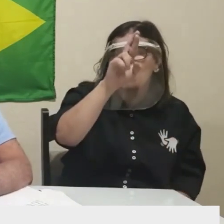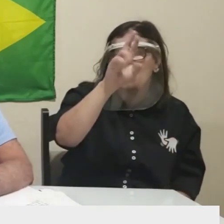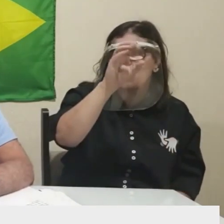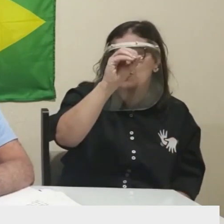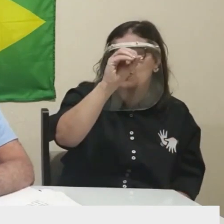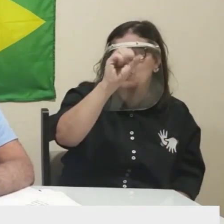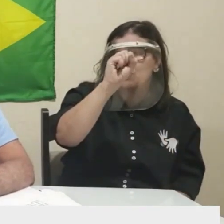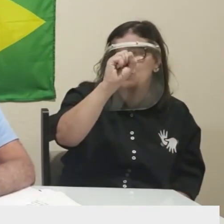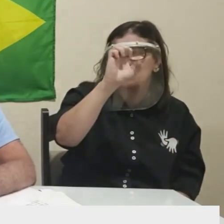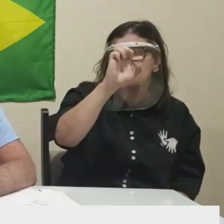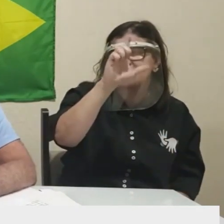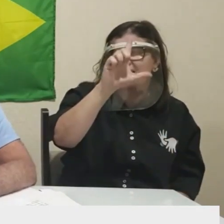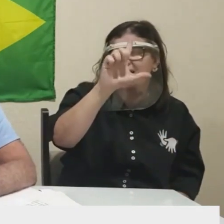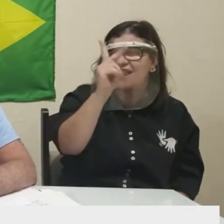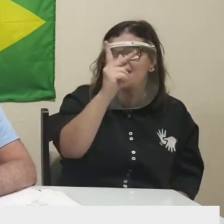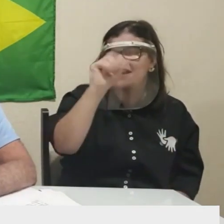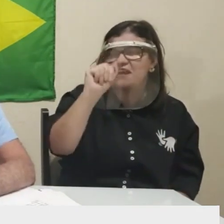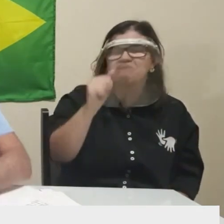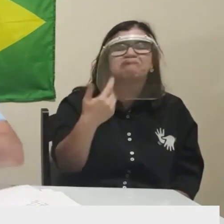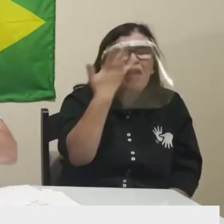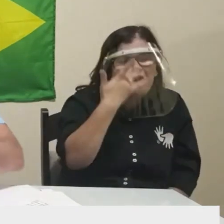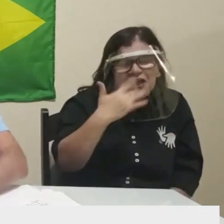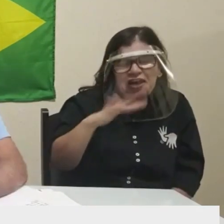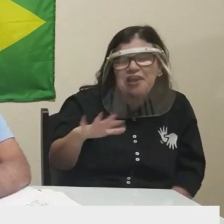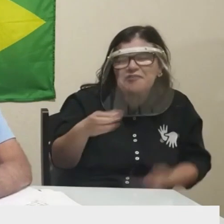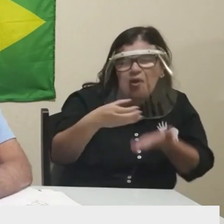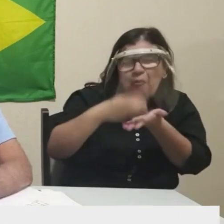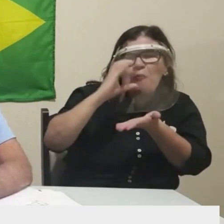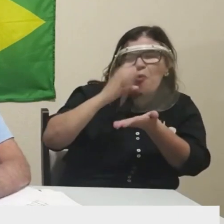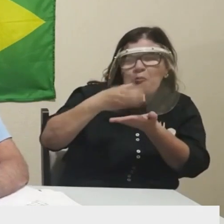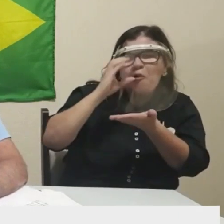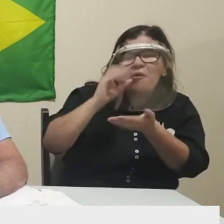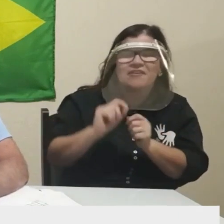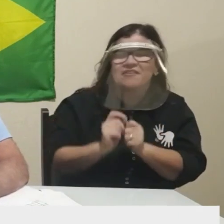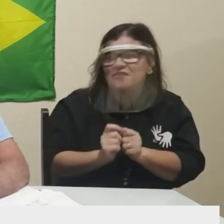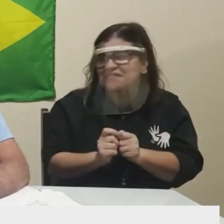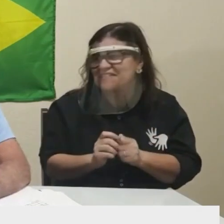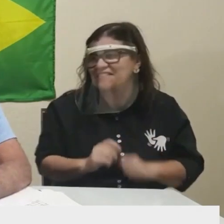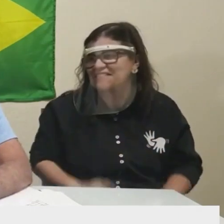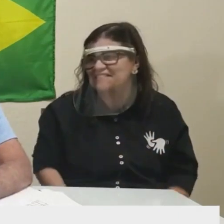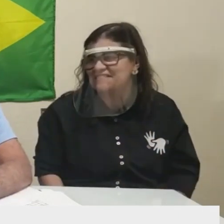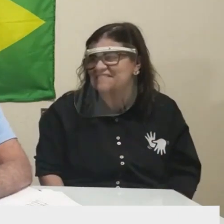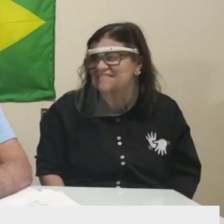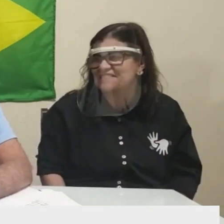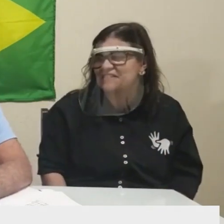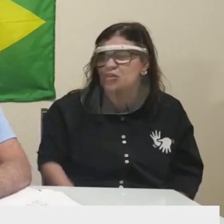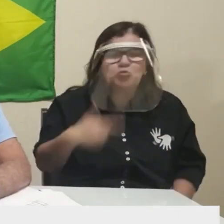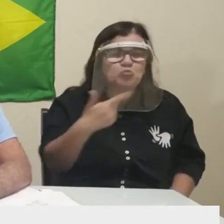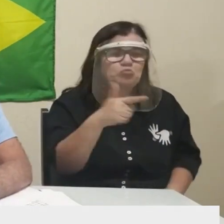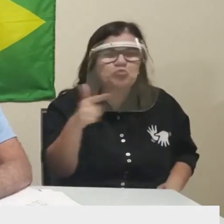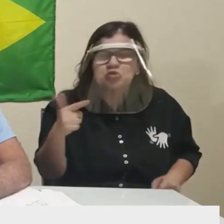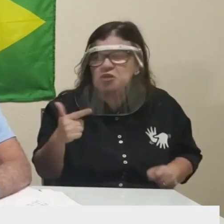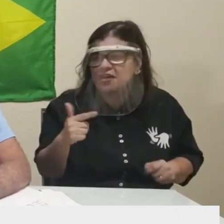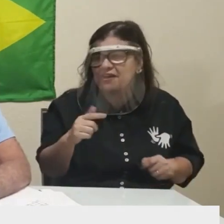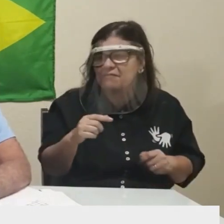lá um dedo de groselha. Isso aqui era da minha infância. O pessoal que não gosta de refrigerante, bem que é artificial também, né? Não tinha muito refrigerante.